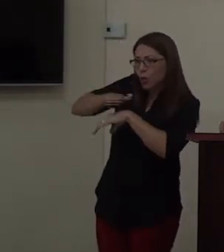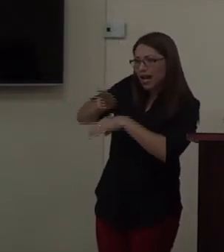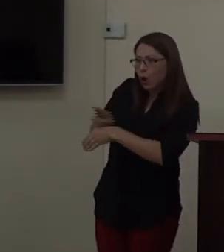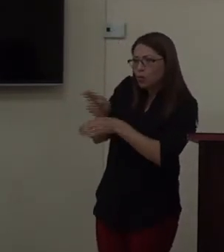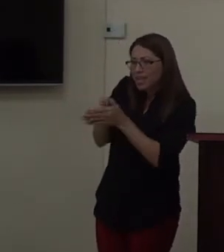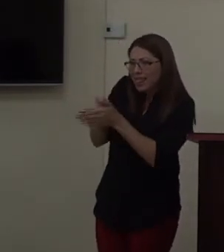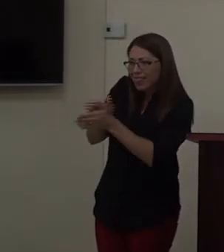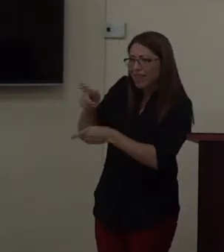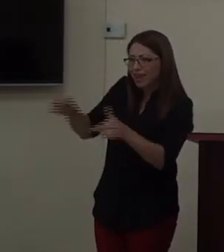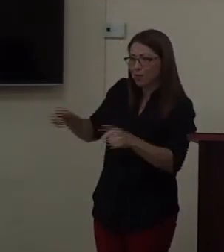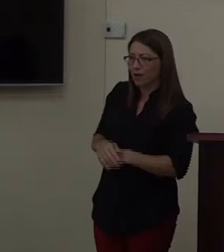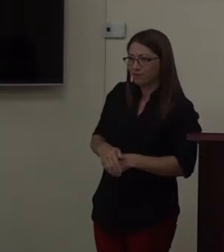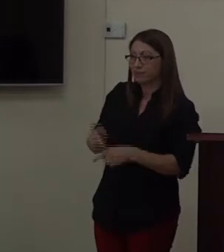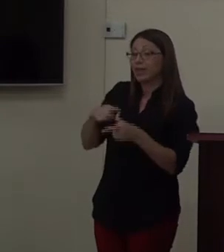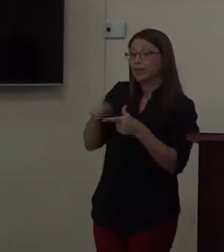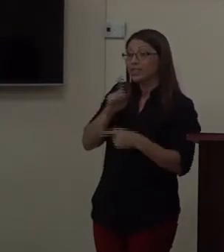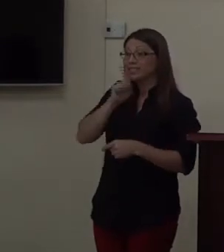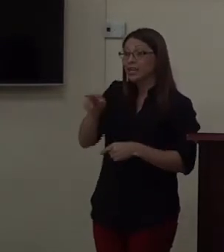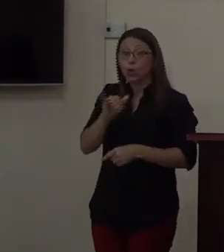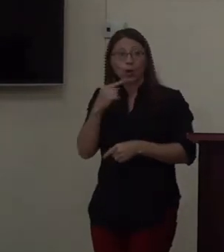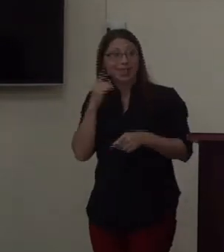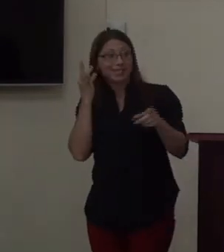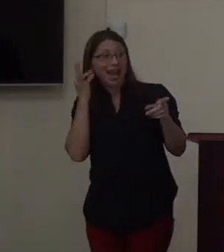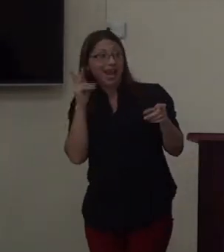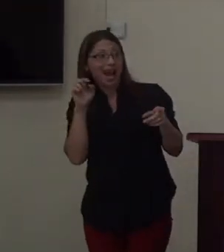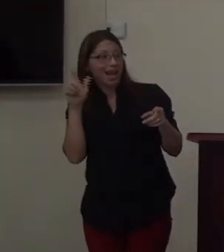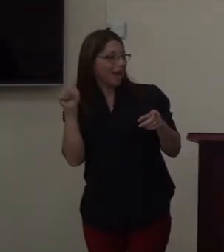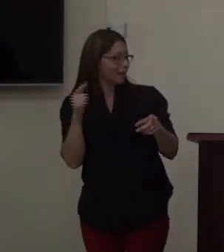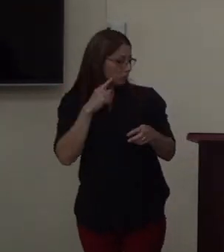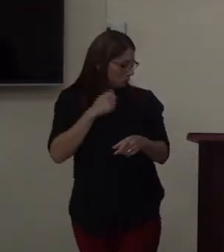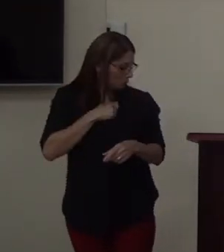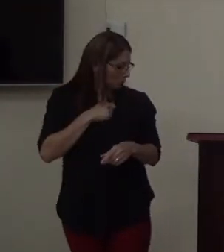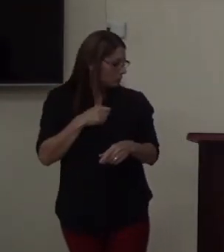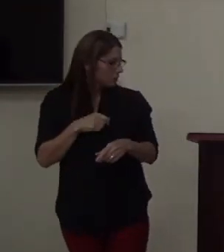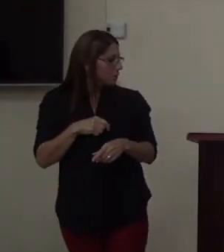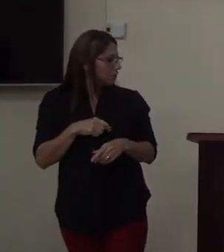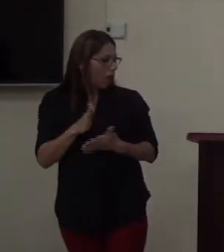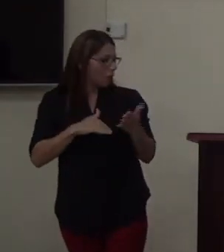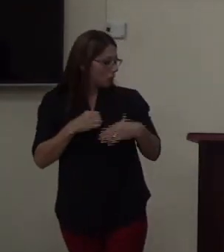es cierto. Y esto que decía Carla de